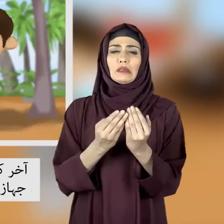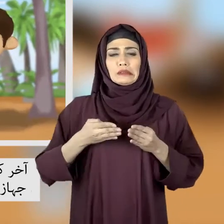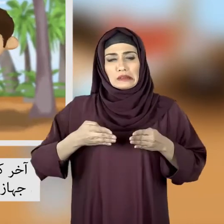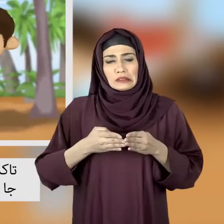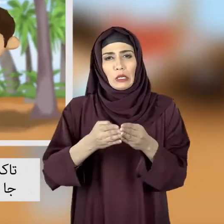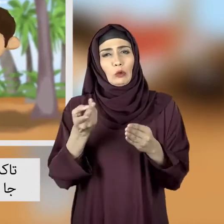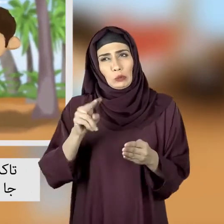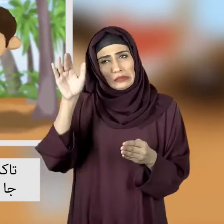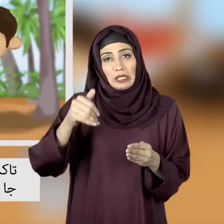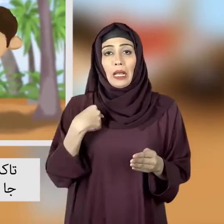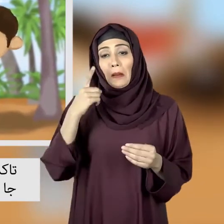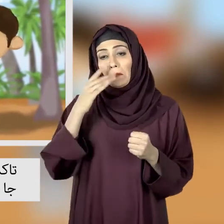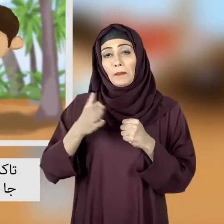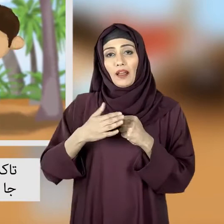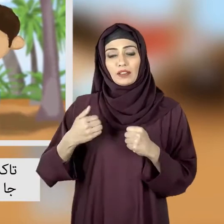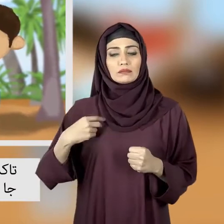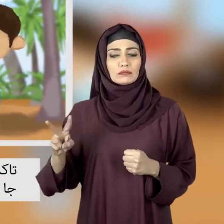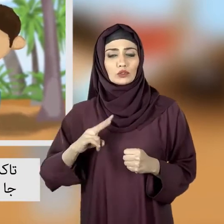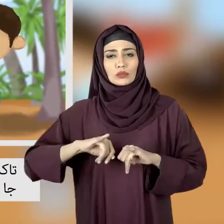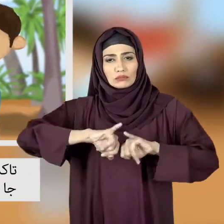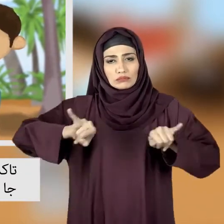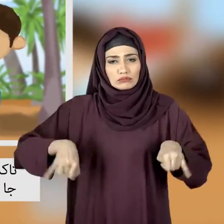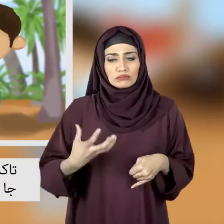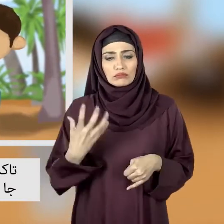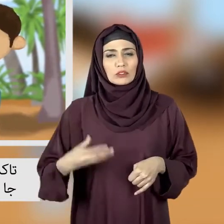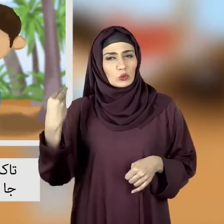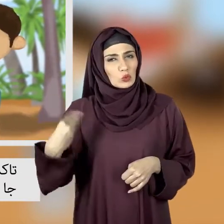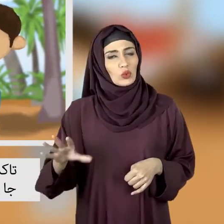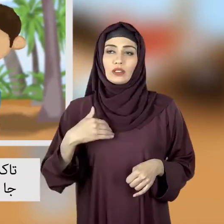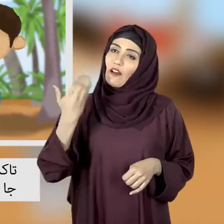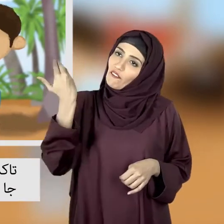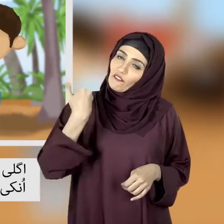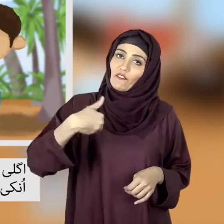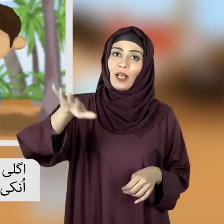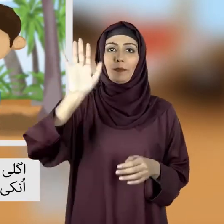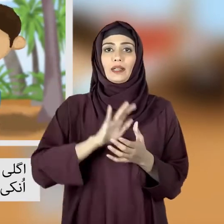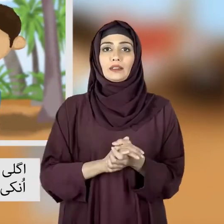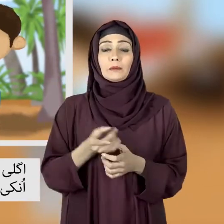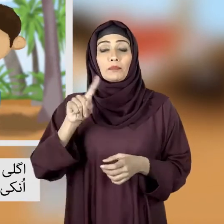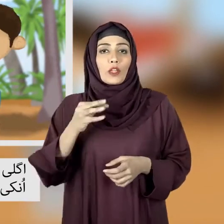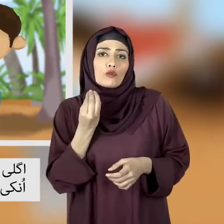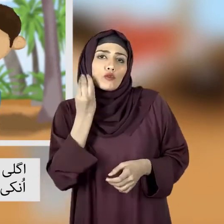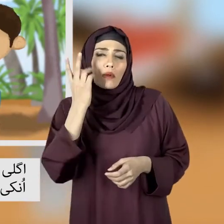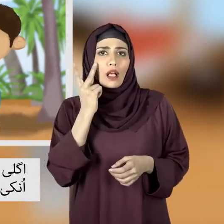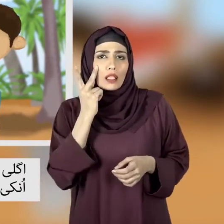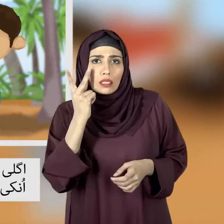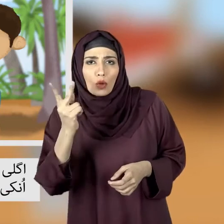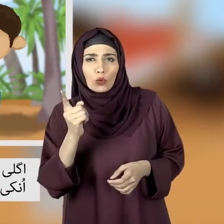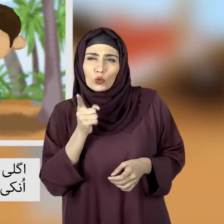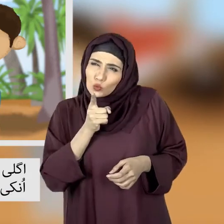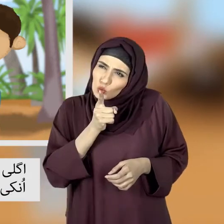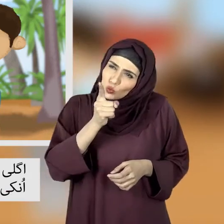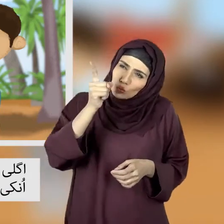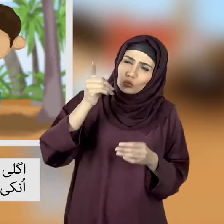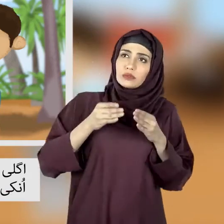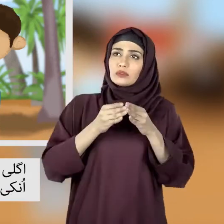جائے تاکہ وہ اور اس کی بیوی وہ جزیرہ چھوڑ کر جا سکیں۔ اگلی صبح انہوں نے دیکھا کہ دور سے